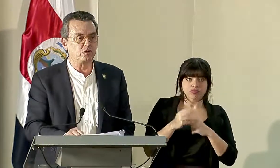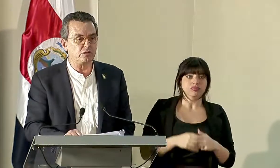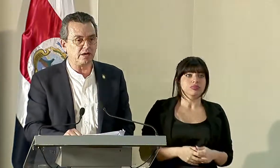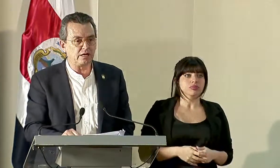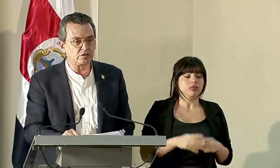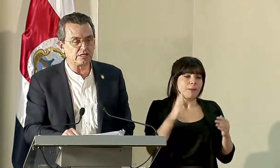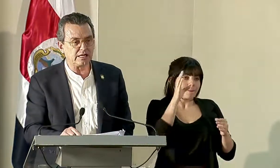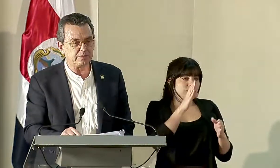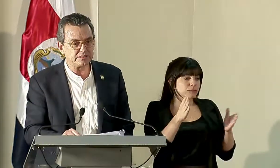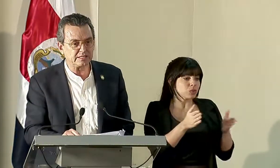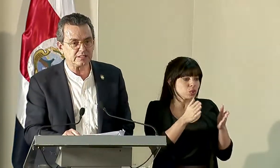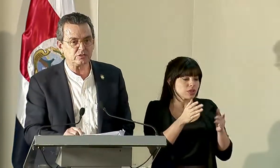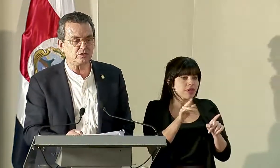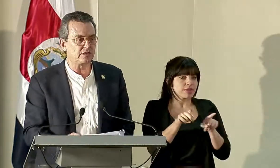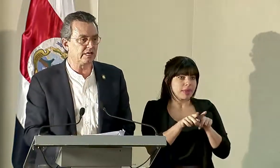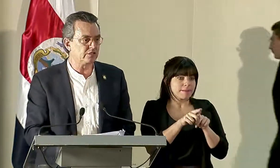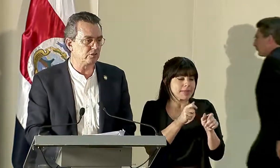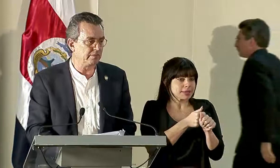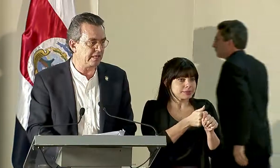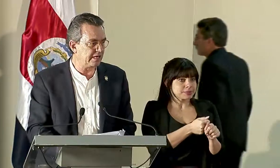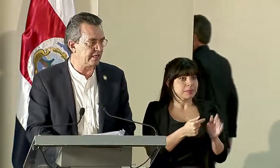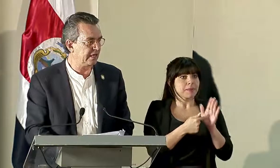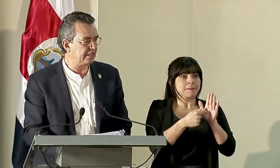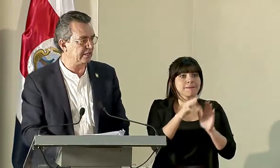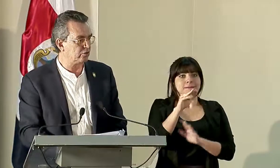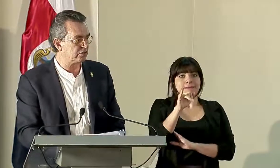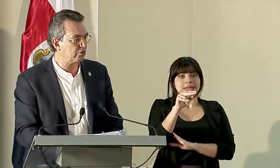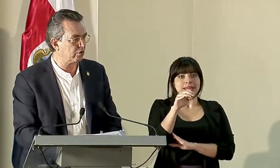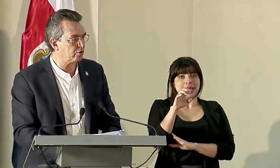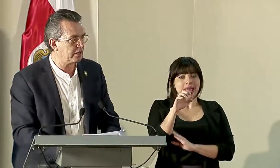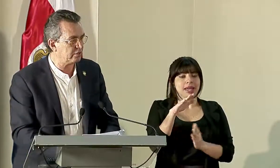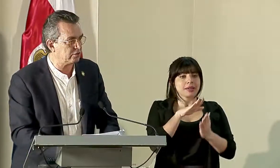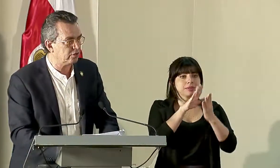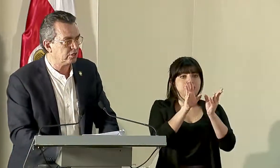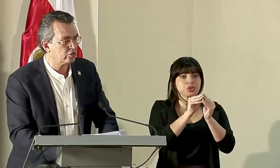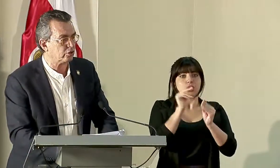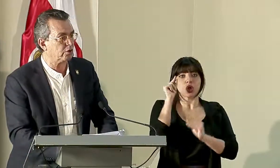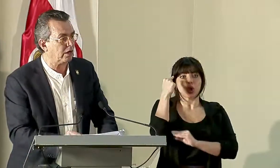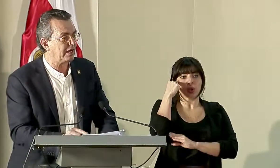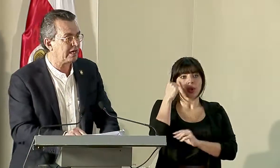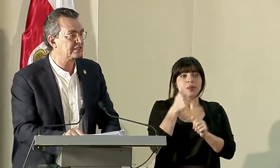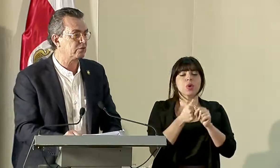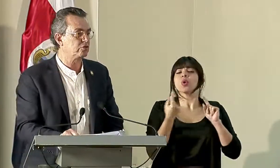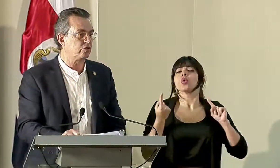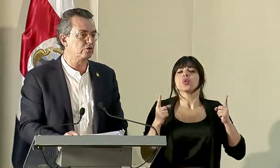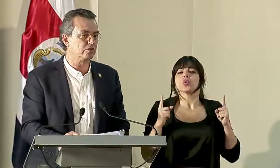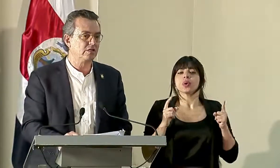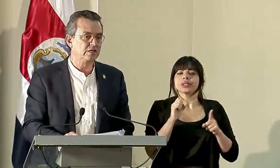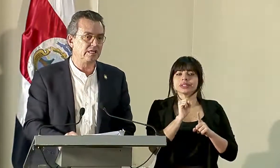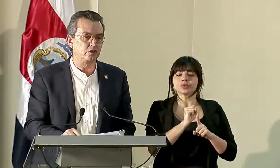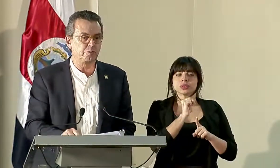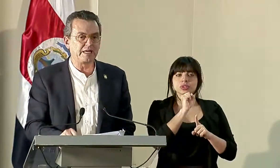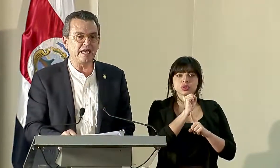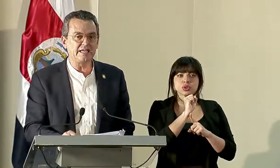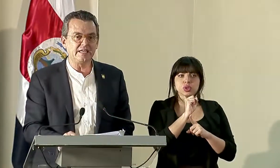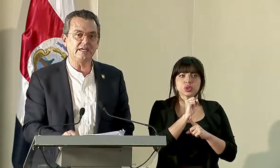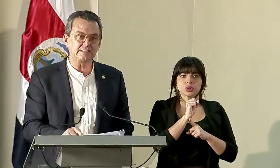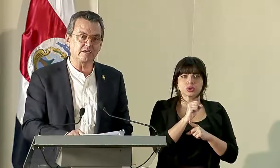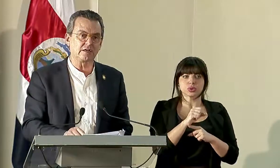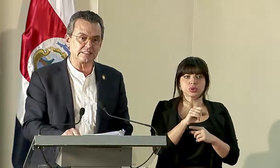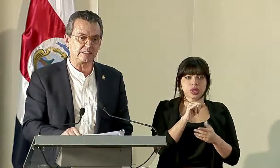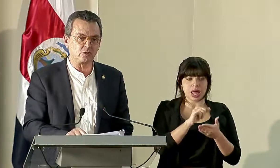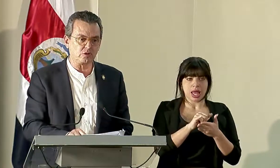y motivados en la presentación que hizo el MINAE ante el Consejo de Gobierno sobre cuál era la situación de los